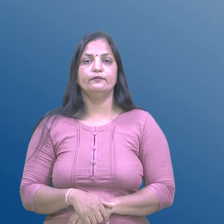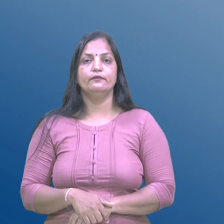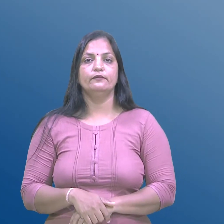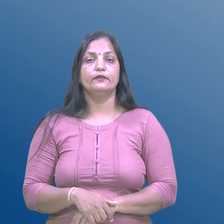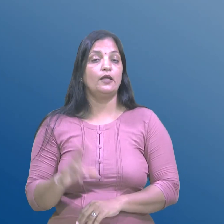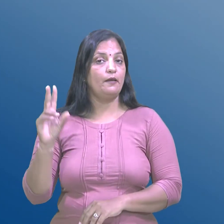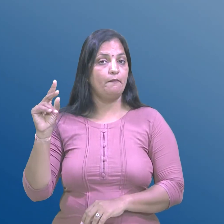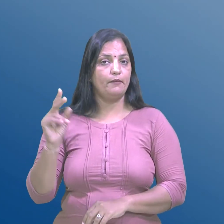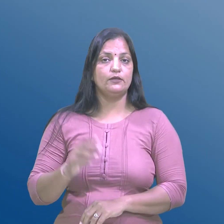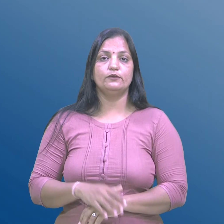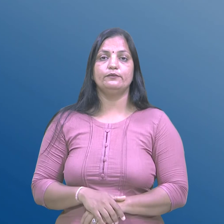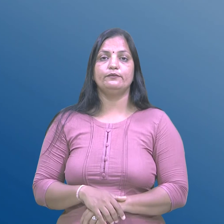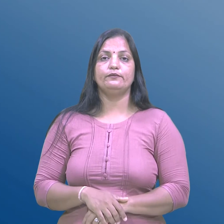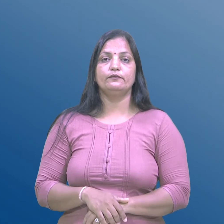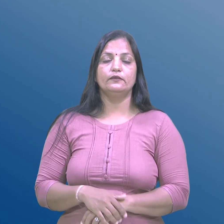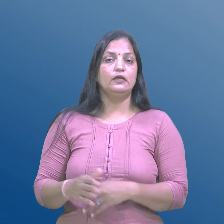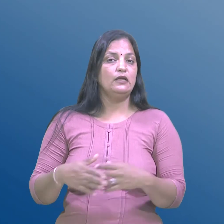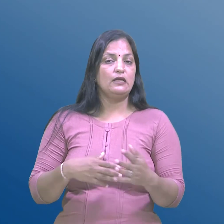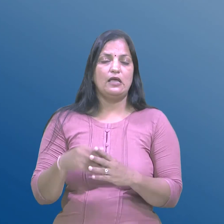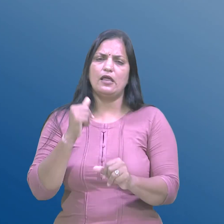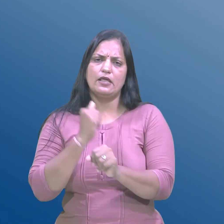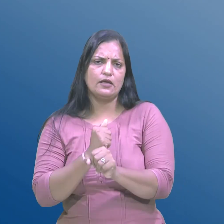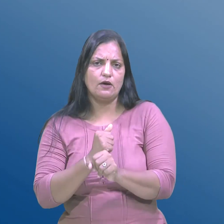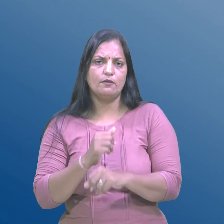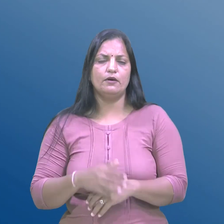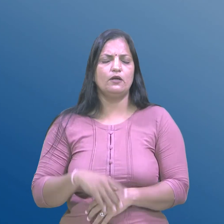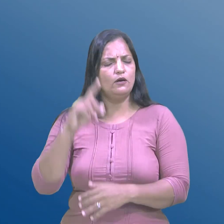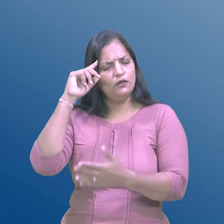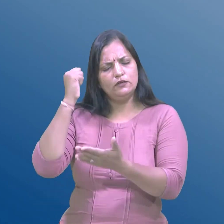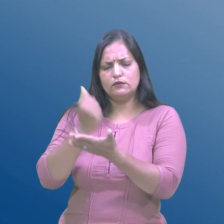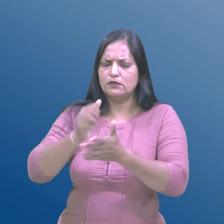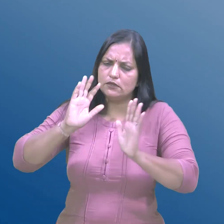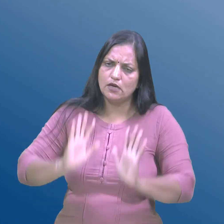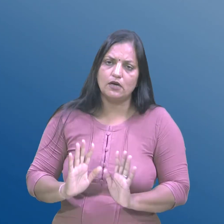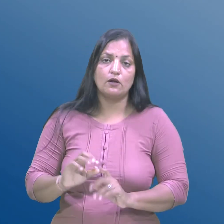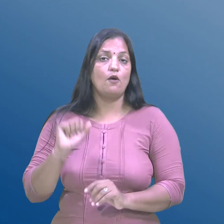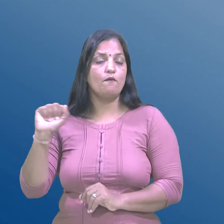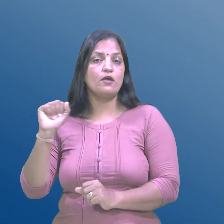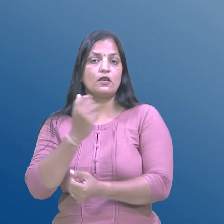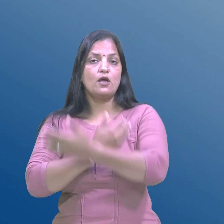બીજું, યથાયોગ્ય સરકાર સુનિશ્ચિત કરશે કે વિકલાંગતા ધરાવતી વ્યક્તિઓ